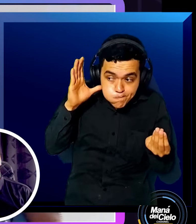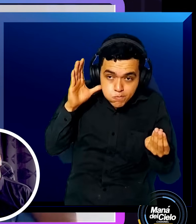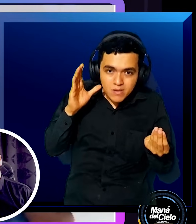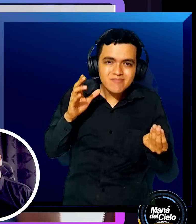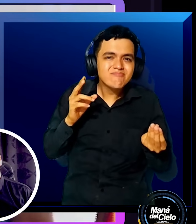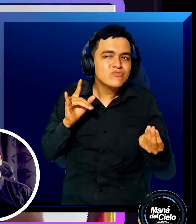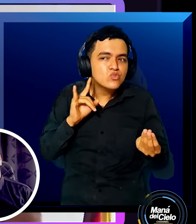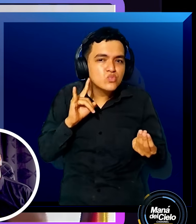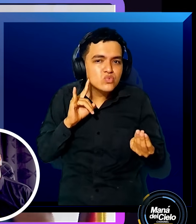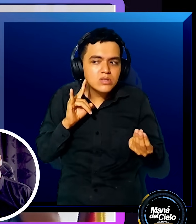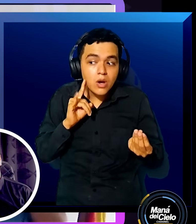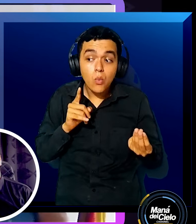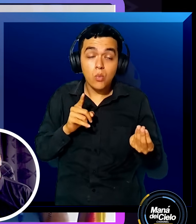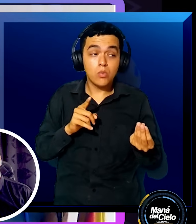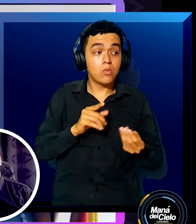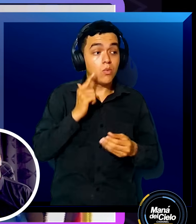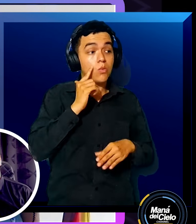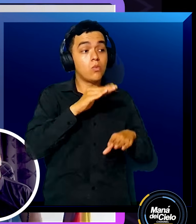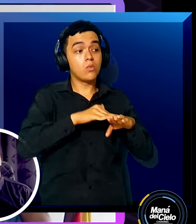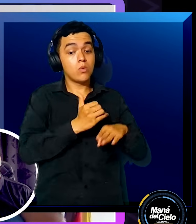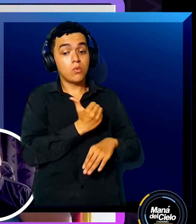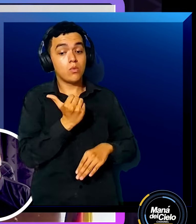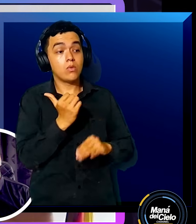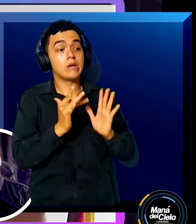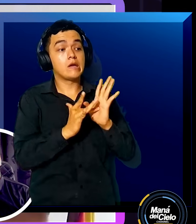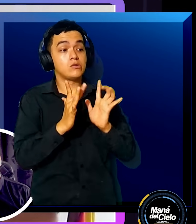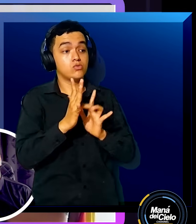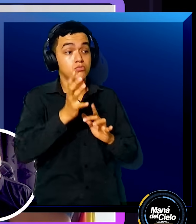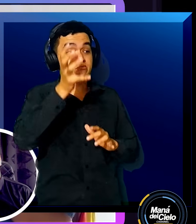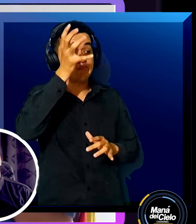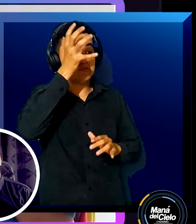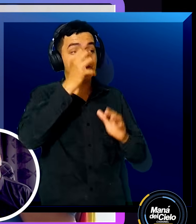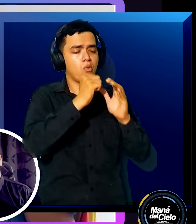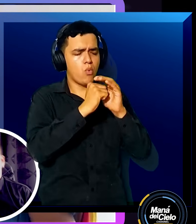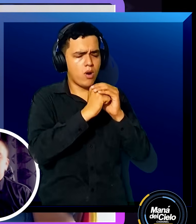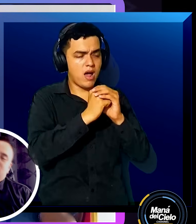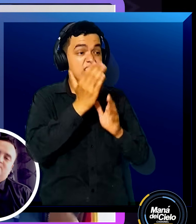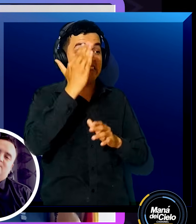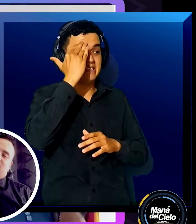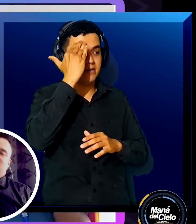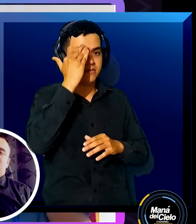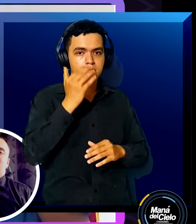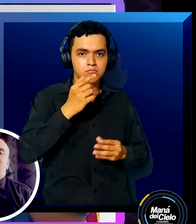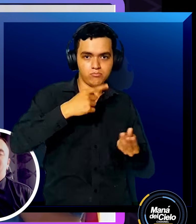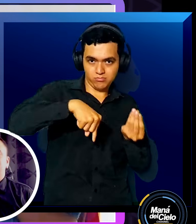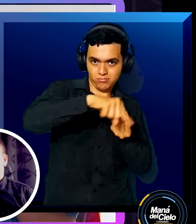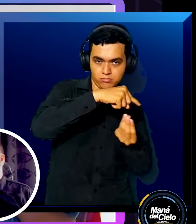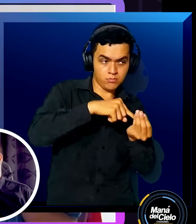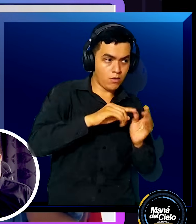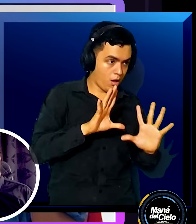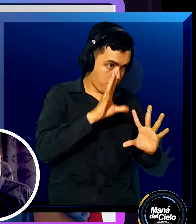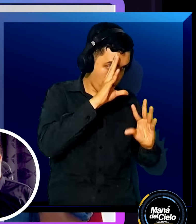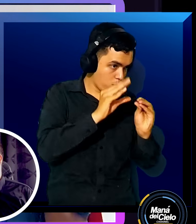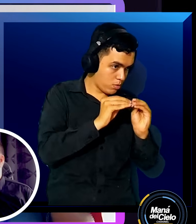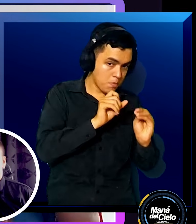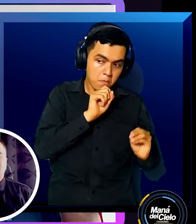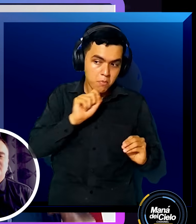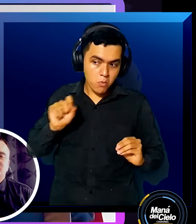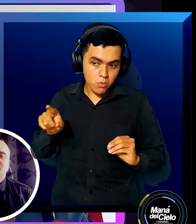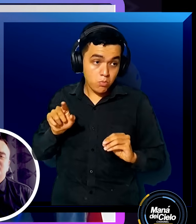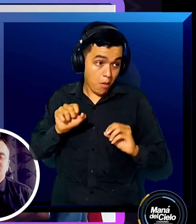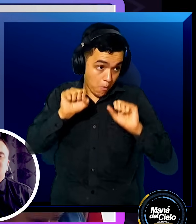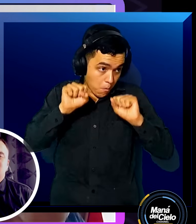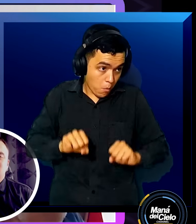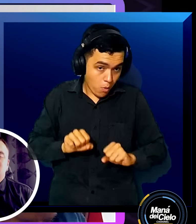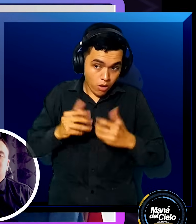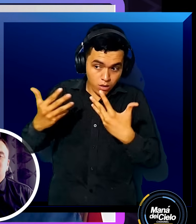Usted dejó su trabajito, usted dejó su casa, yo no sé cuánto tuvo que esforzarse para pagar la venida a este campamento, así que